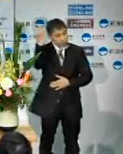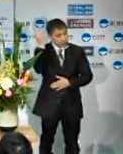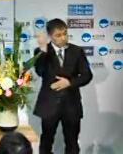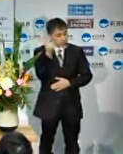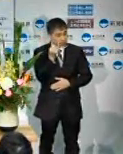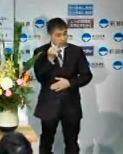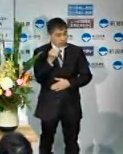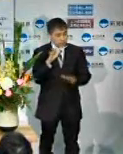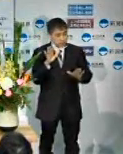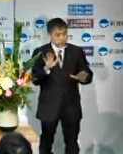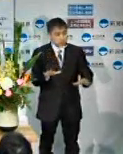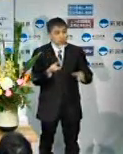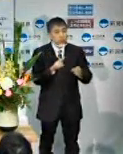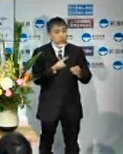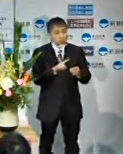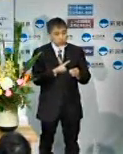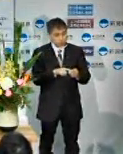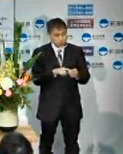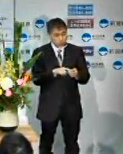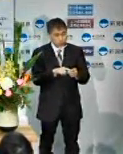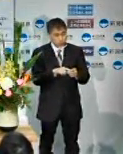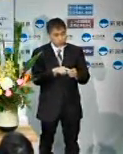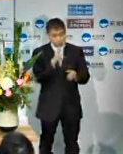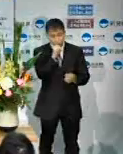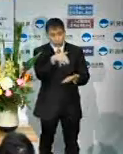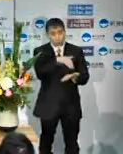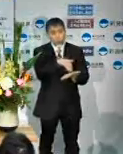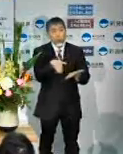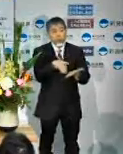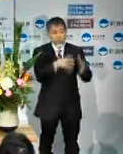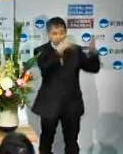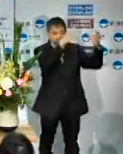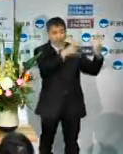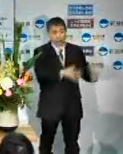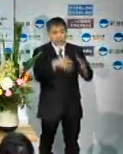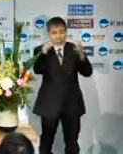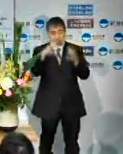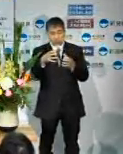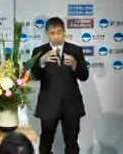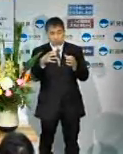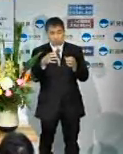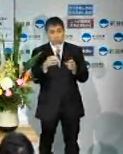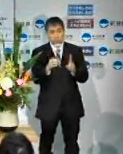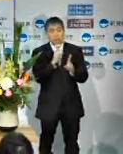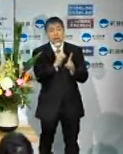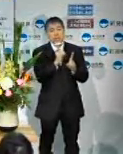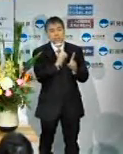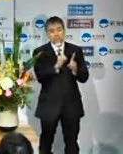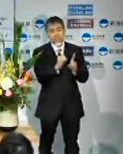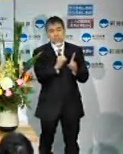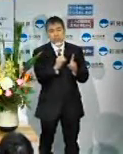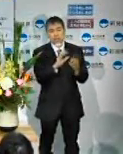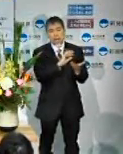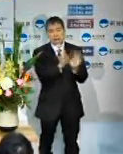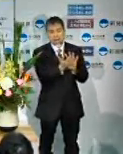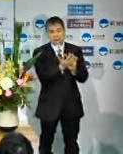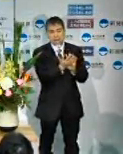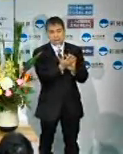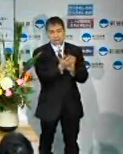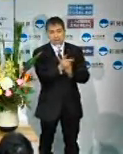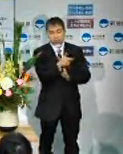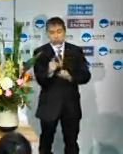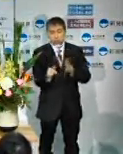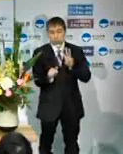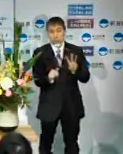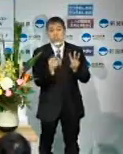度予算の柱みたいなのが、確かデジタル化社会、先ほど 国の、はい、3つ申し上げましたね、 3つあったところ